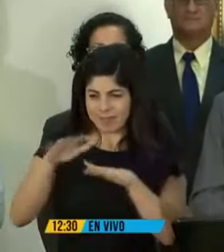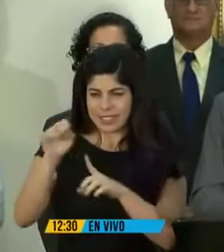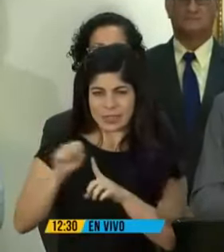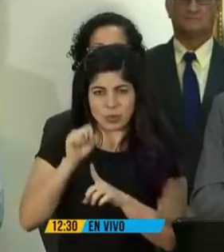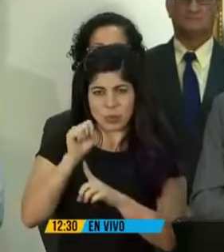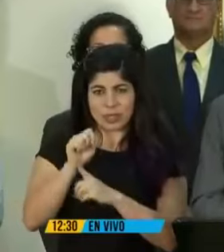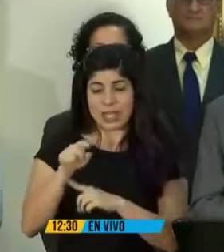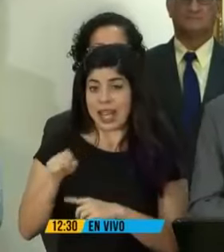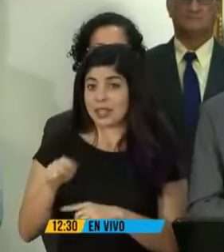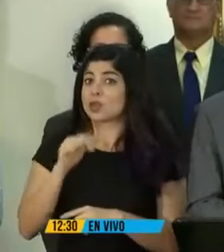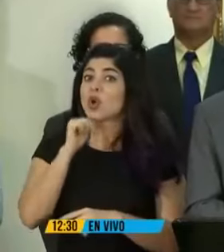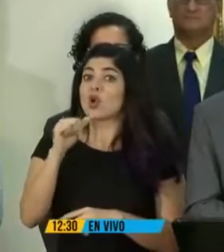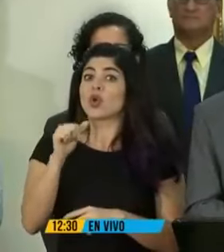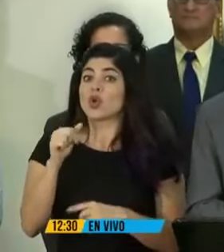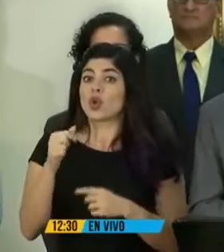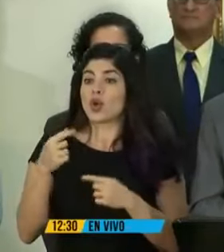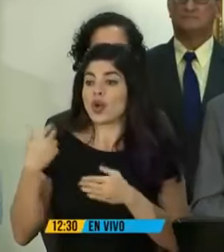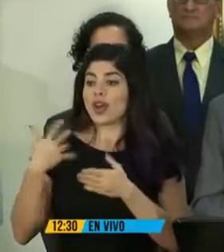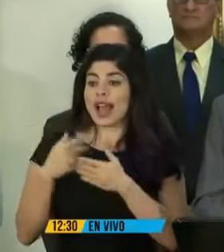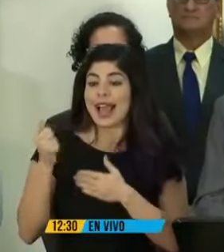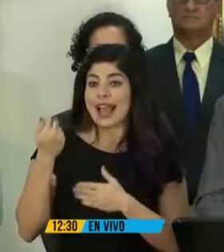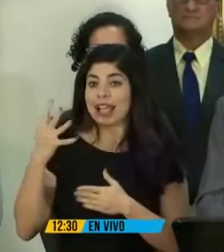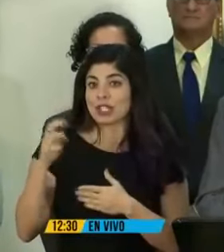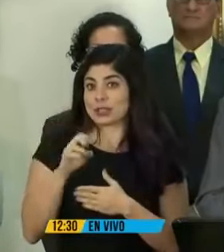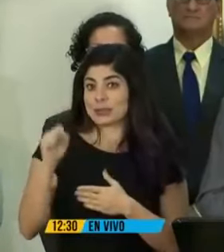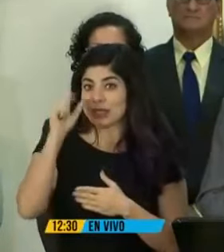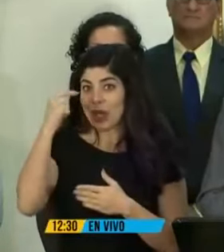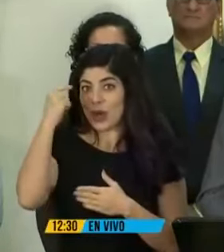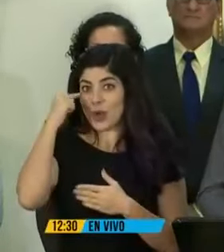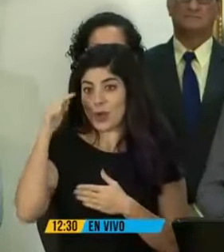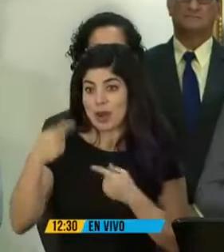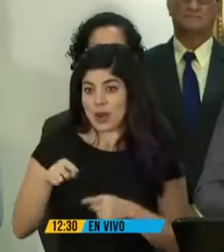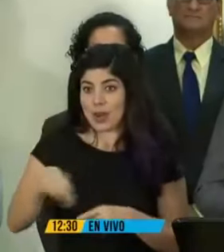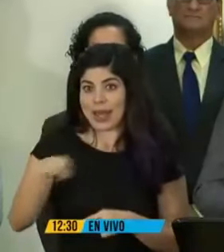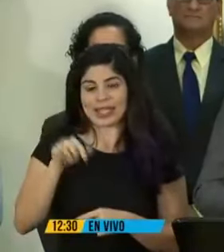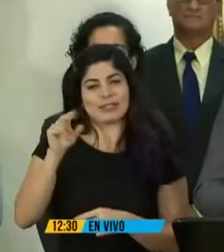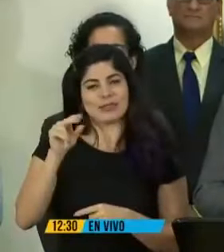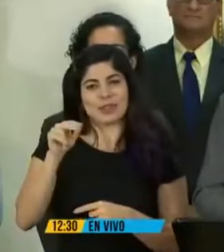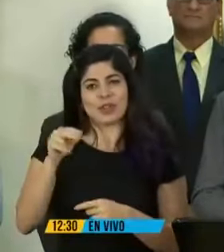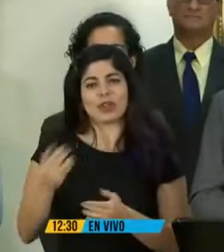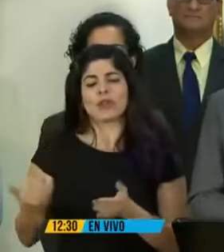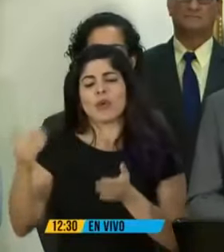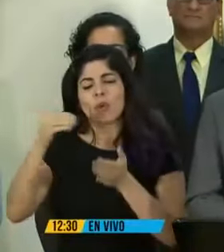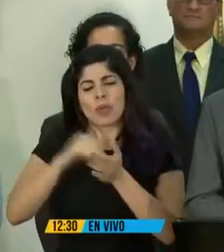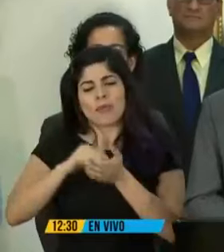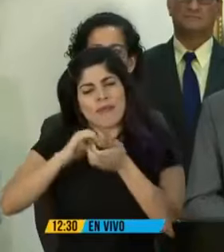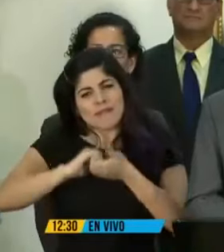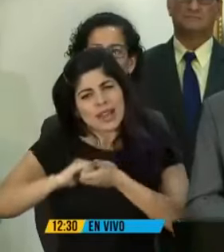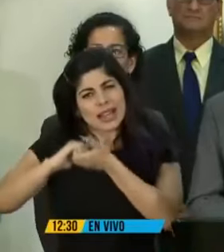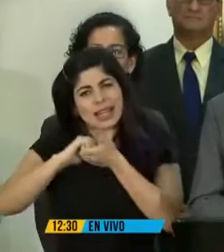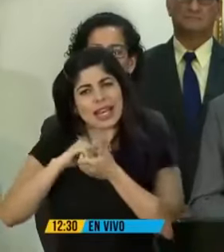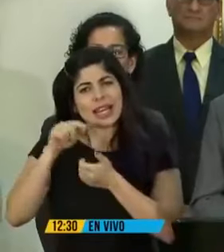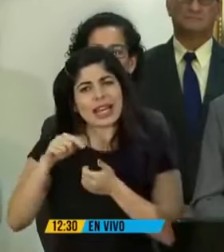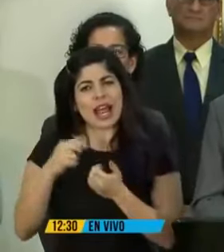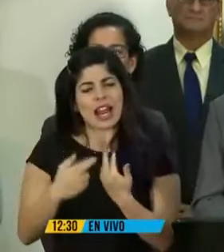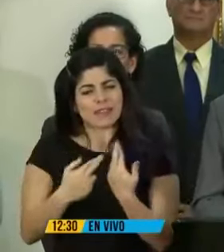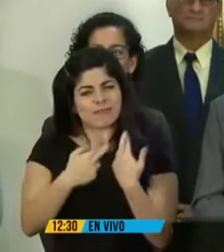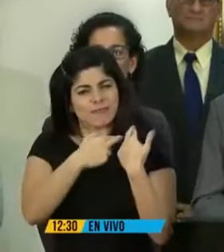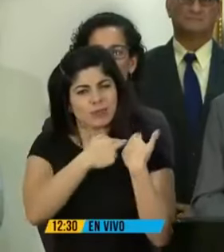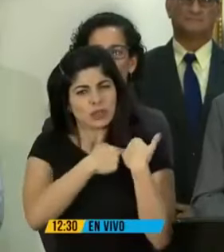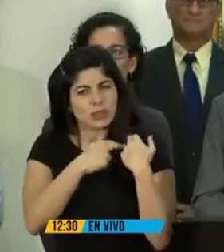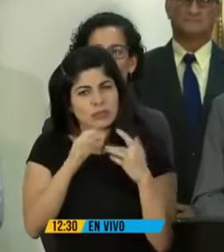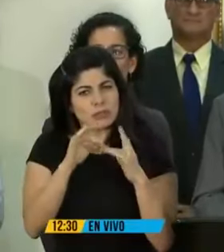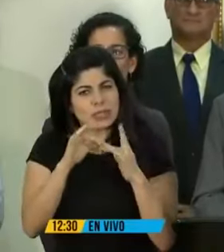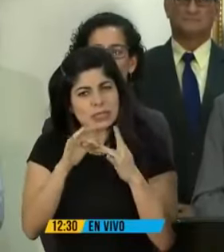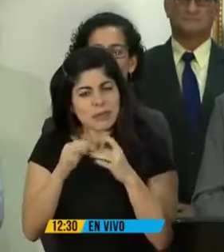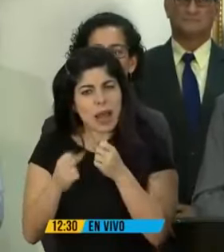no es un producto de estos 14 meses de administración, retorna la fraternidad como el deber esencial que da pie